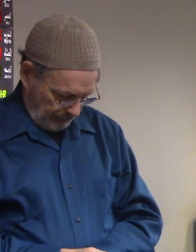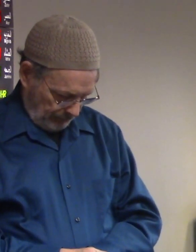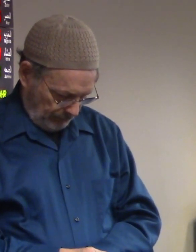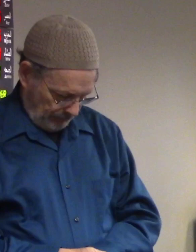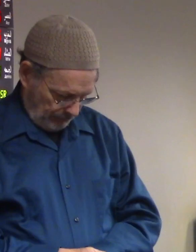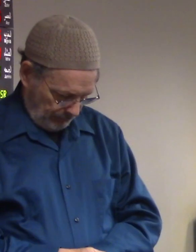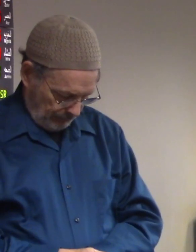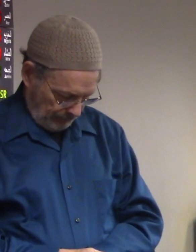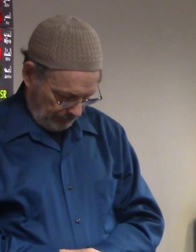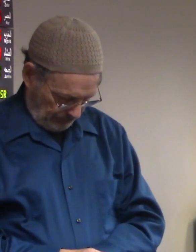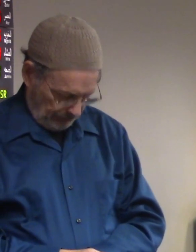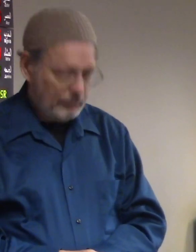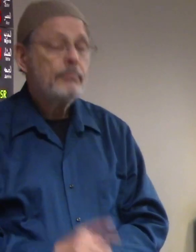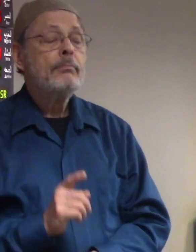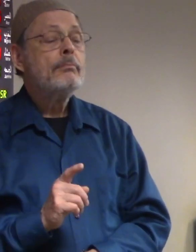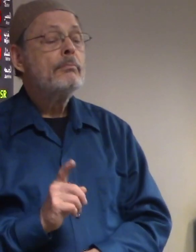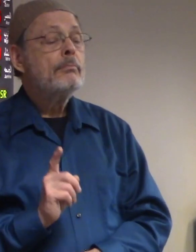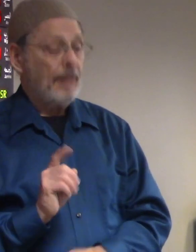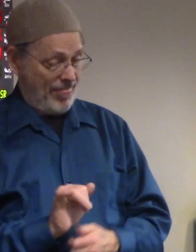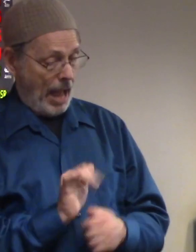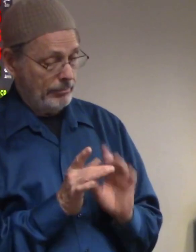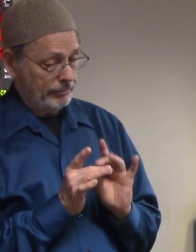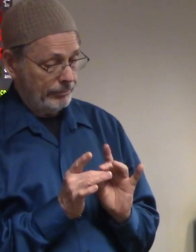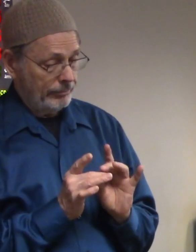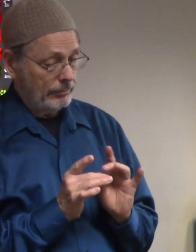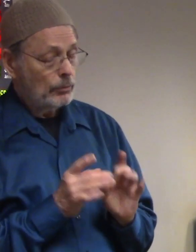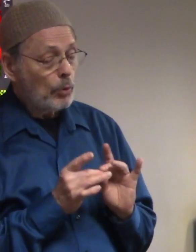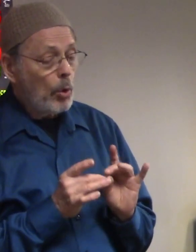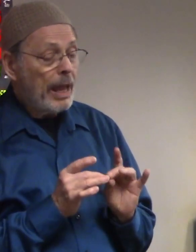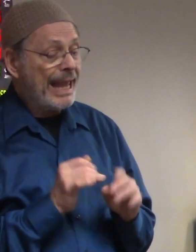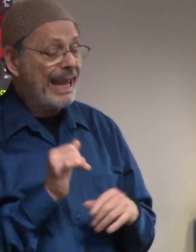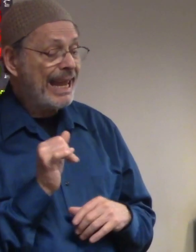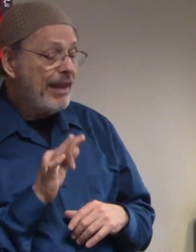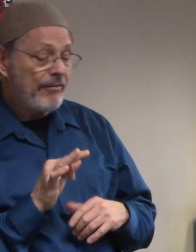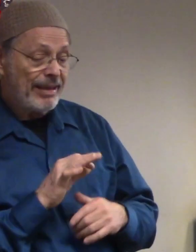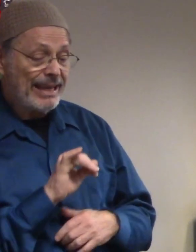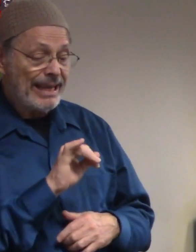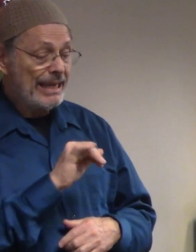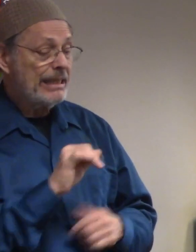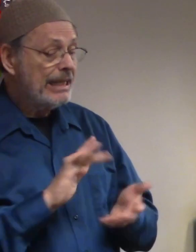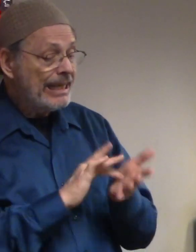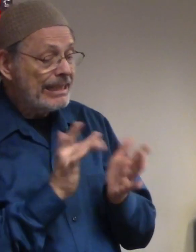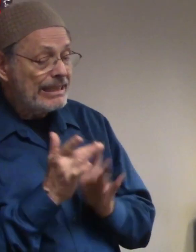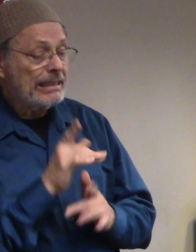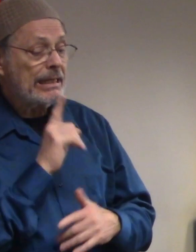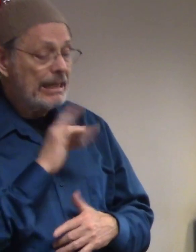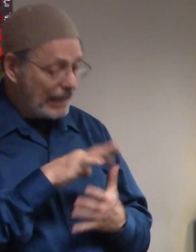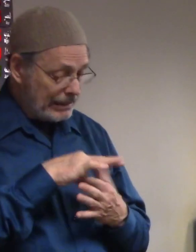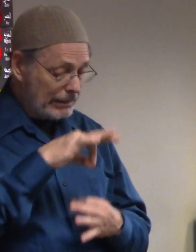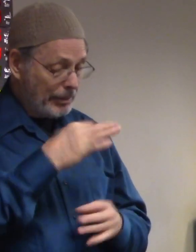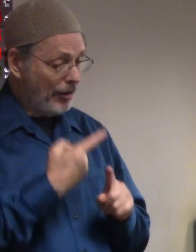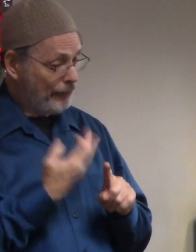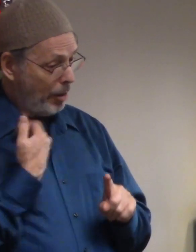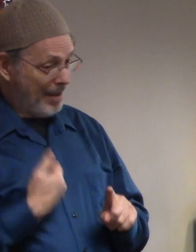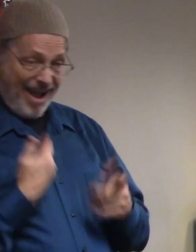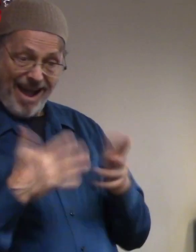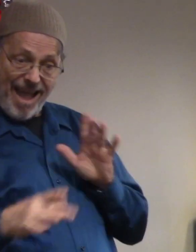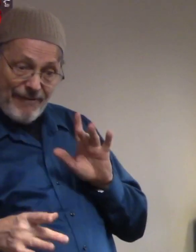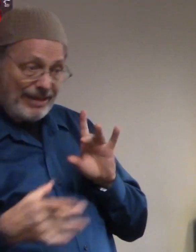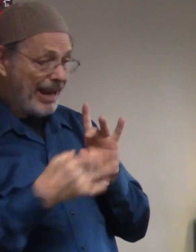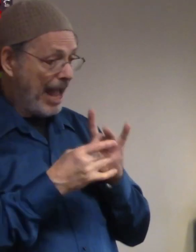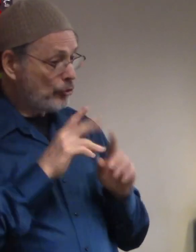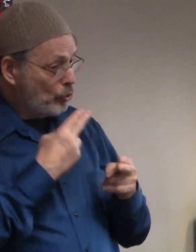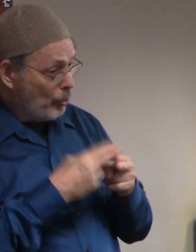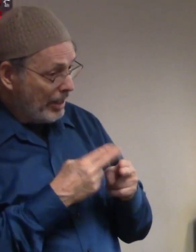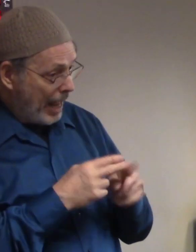صَلَّى اللَّهُ عَلَيْهِ وَسَلَّمَ. And he says, oh Habibi, if Isa is a spirit from me, I have attached your name